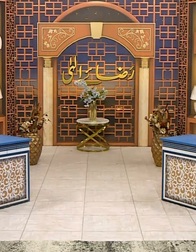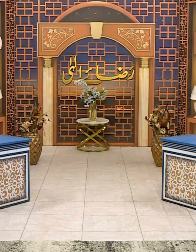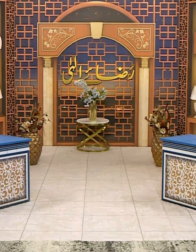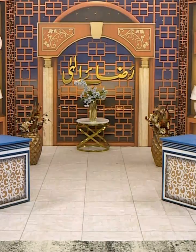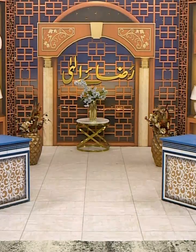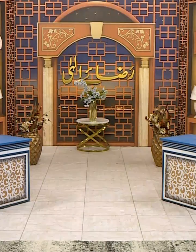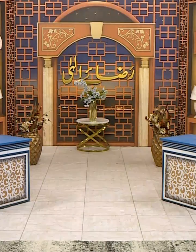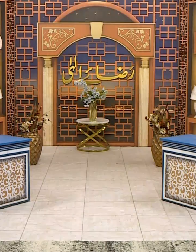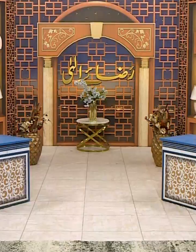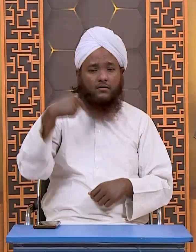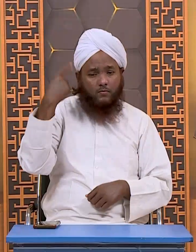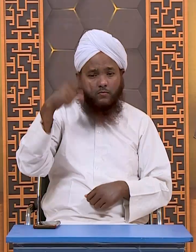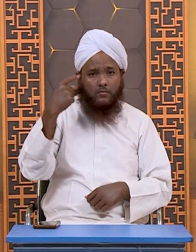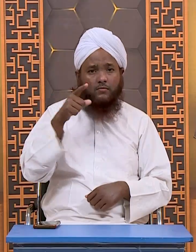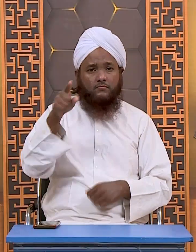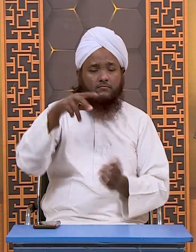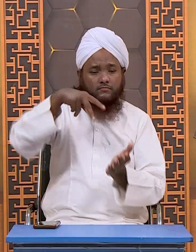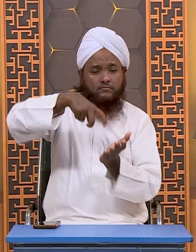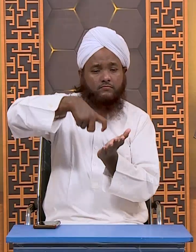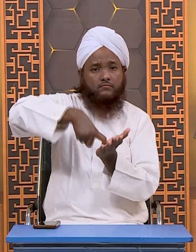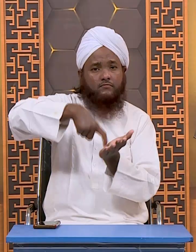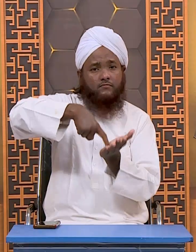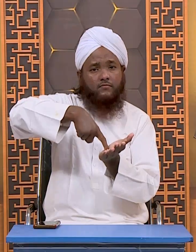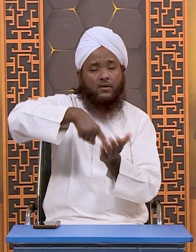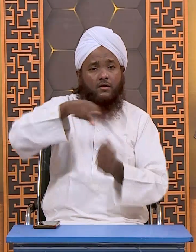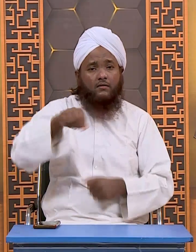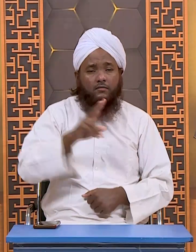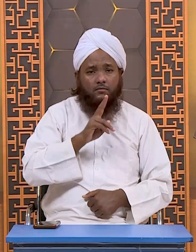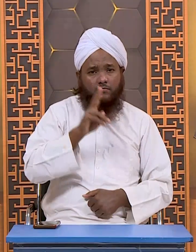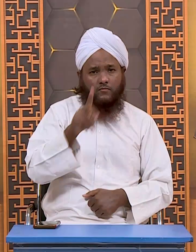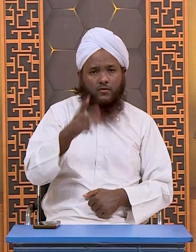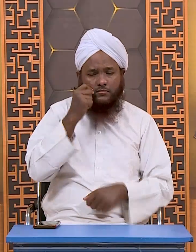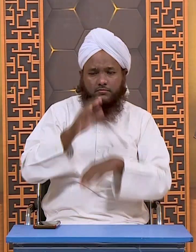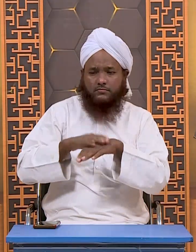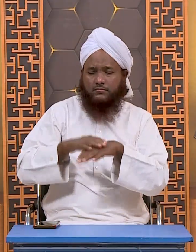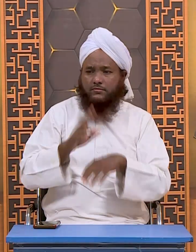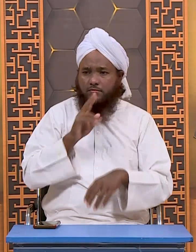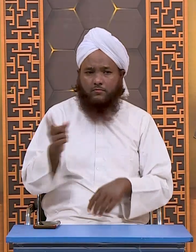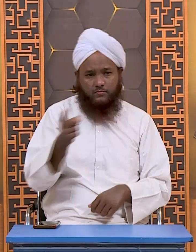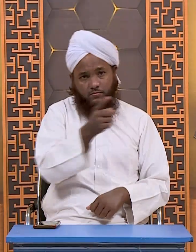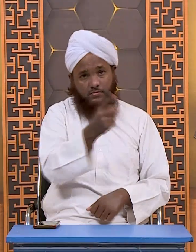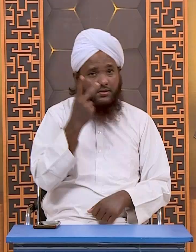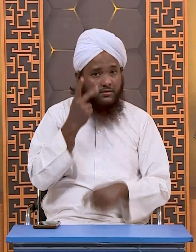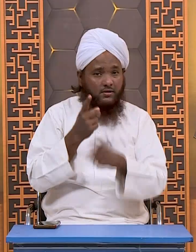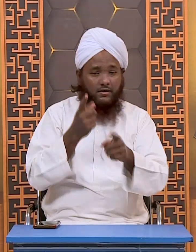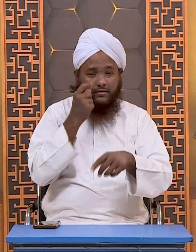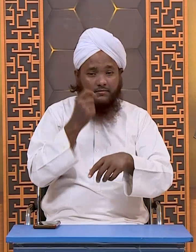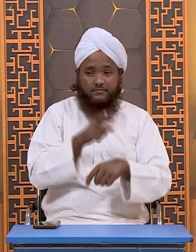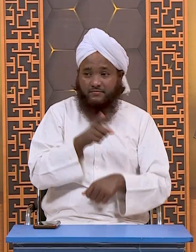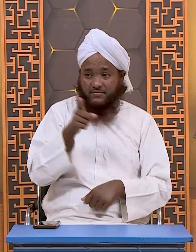के दरवाजे पर खड़ा हुआ है। आप रहमतुल्लाहि ताला अलैह ने उस शख्स की तरफ इशारा करते हुए फरमाया कि ए आदमी, इस शख्स की